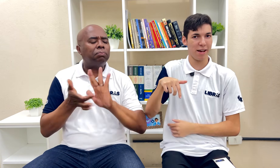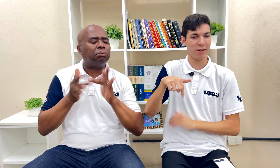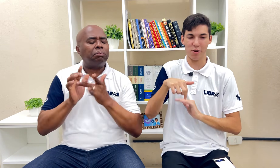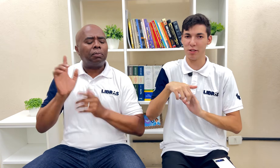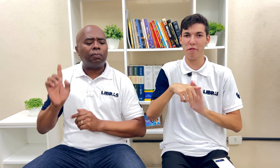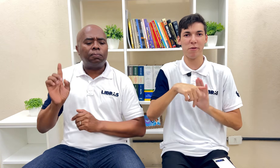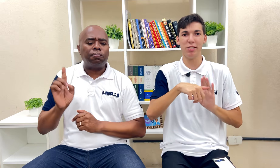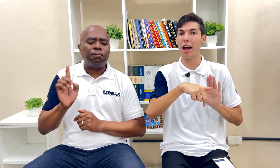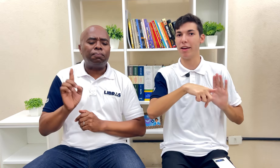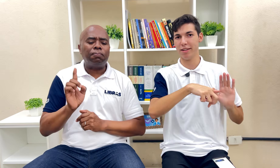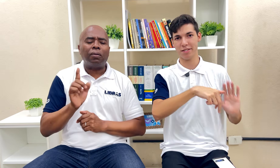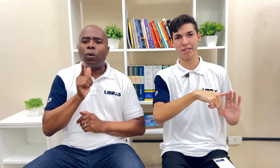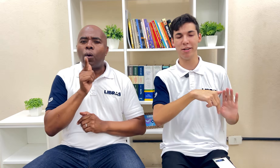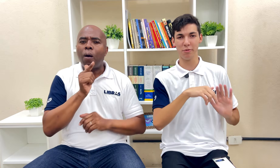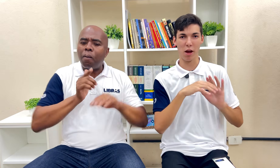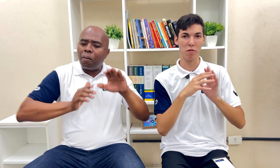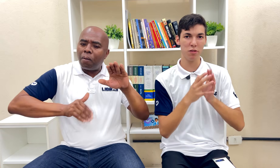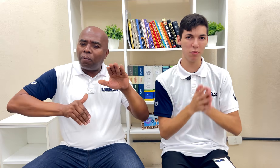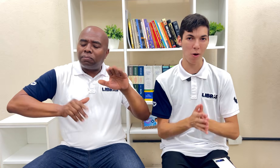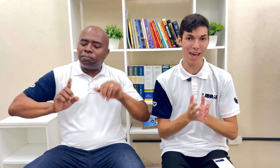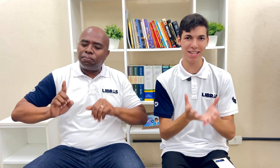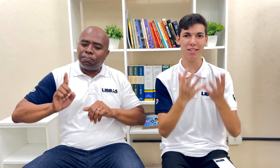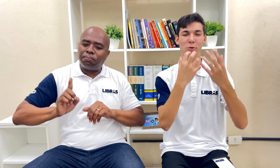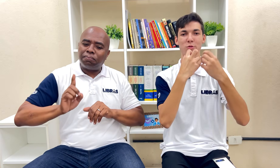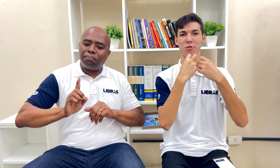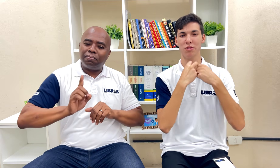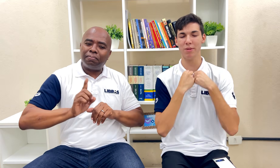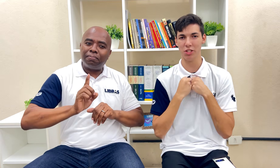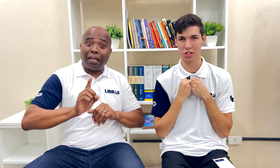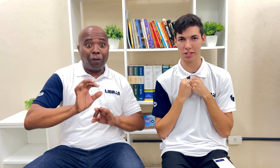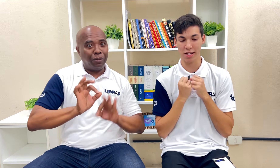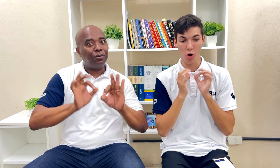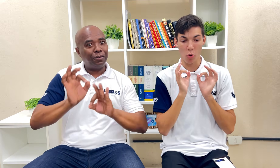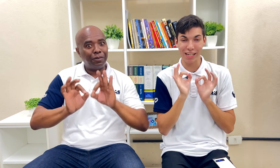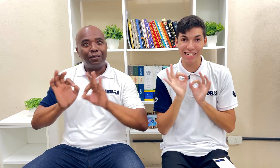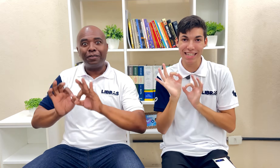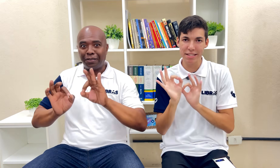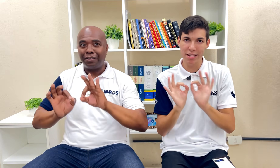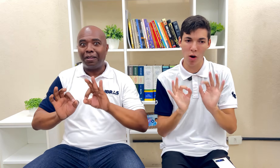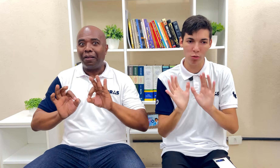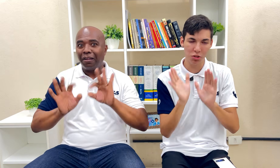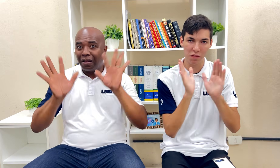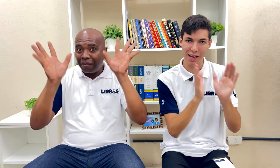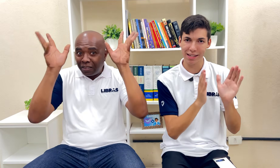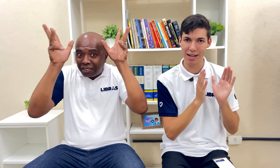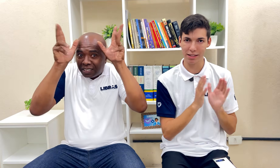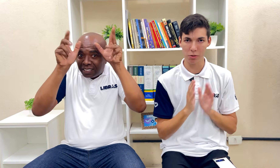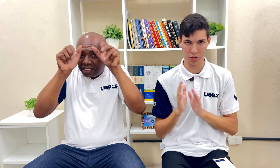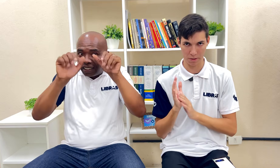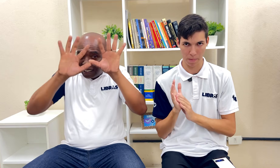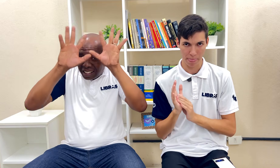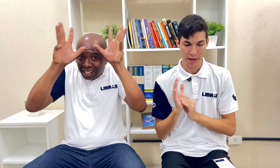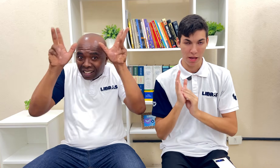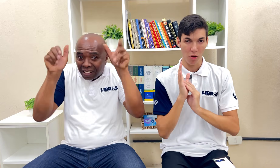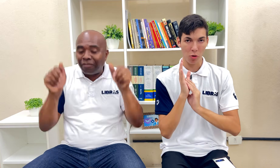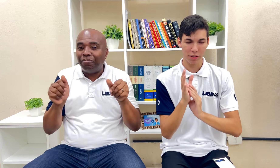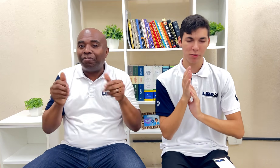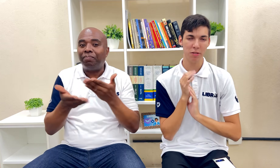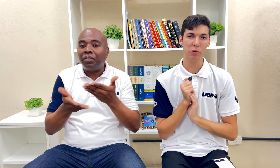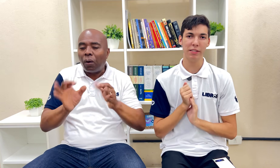Aqui, ó, já foi já. Certo? É o visual. Essa é a construção imagética. Organizar onde vai cada coisa. Outra coisa